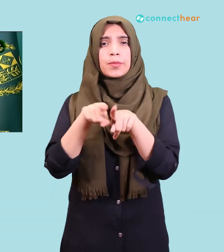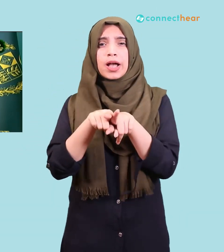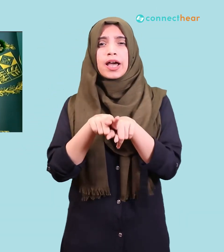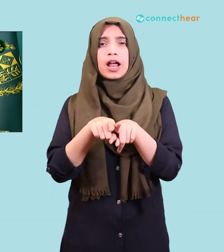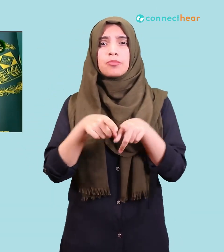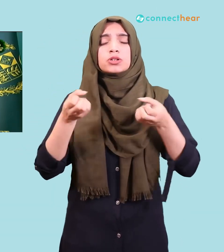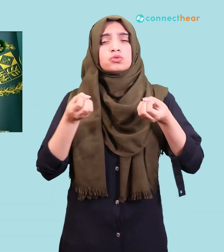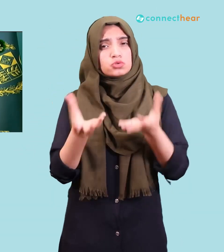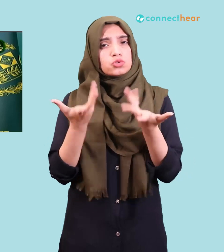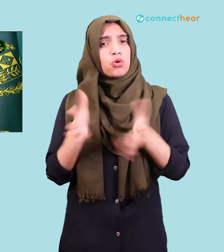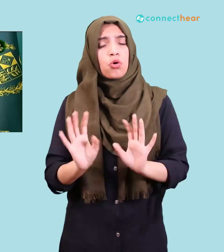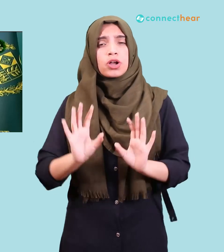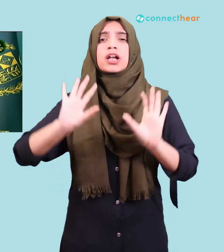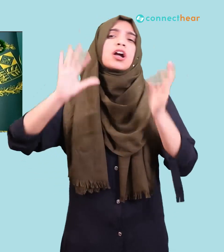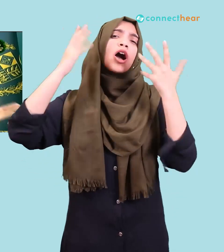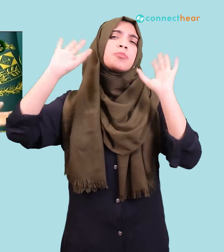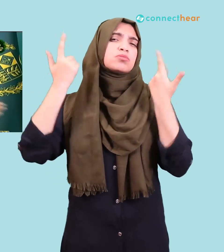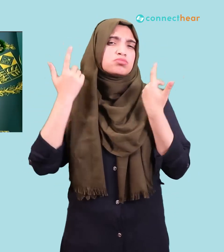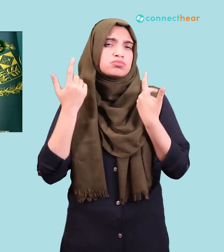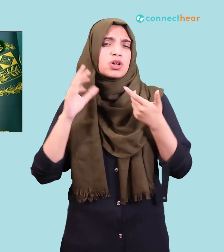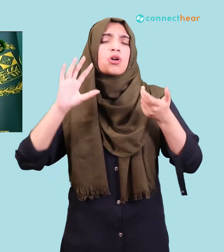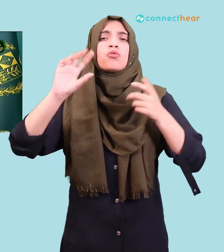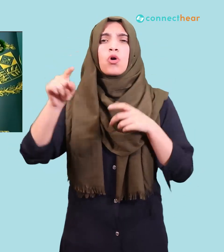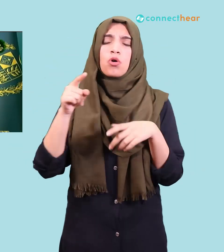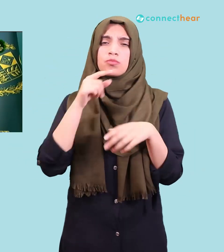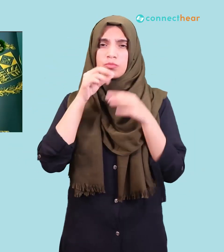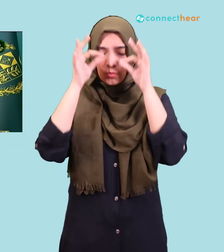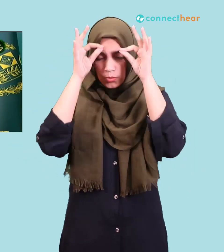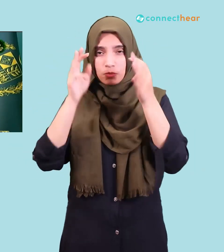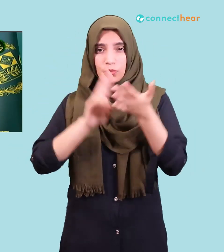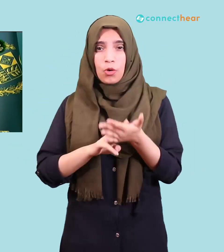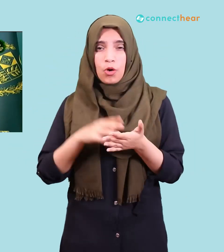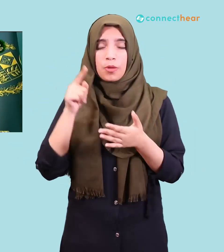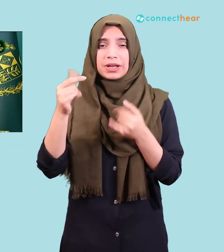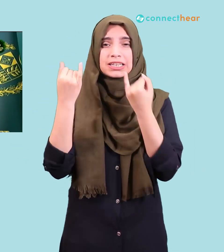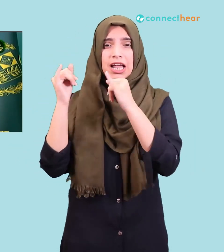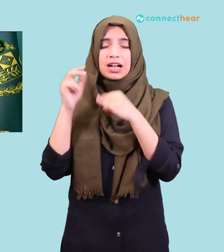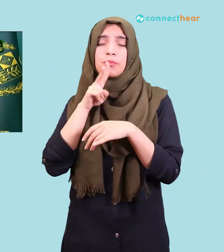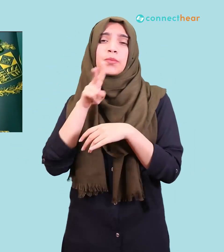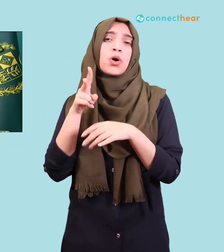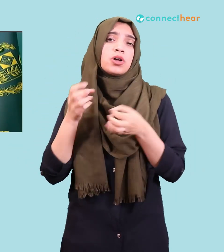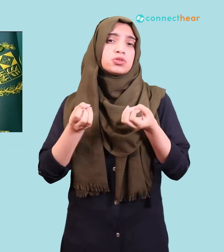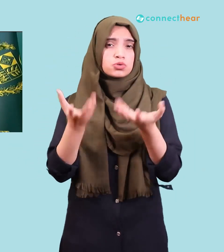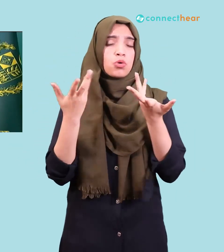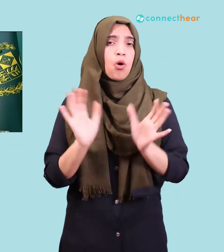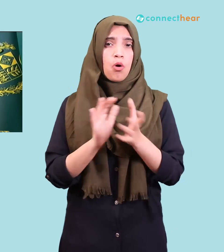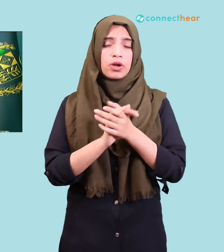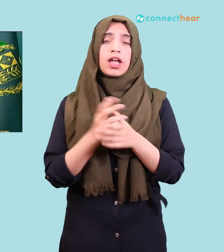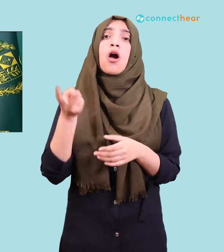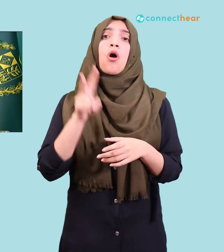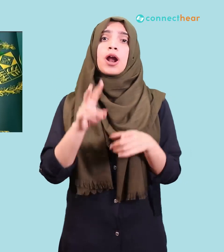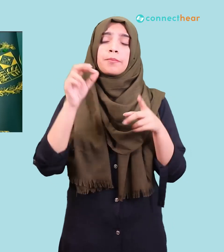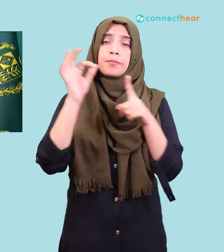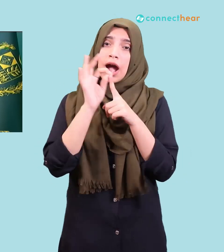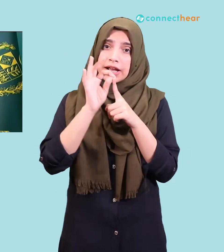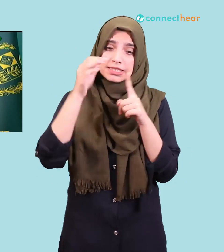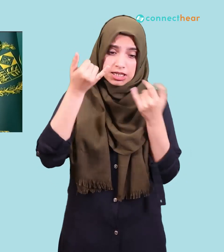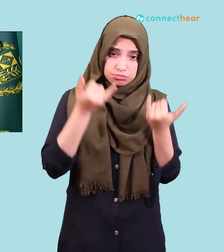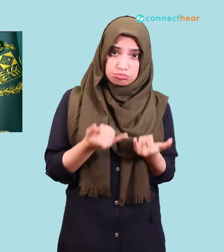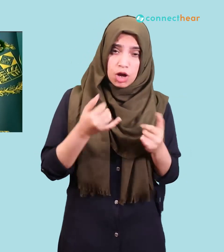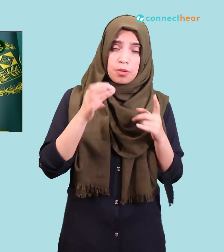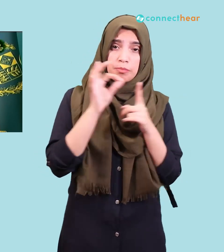बाहर रिएक्शन भी होता है, या हमारे मुल्क में मुजाहरे भी होते हैं, लेकिन ये हर थोड़े सालों के बाद यही